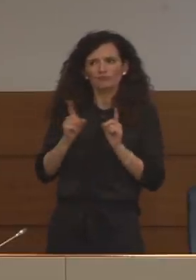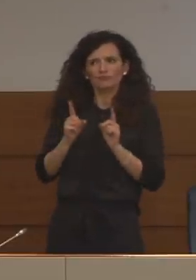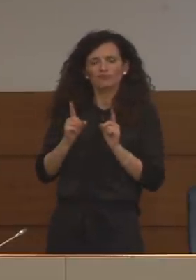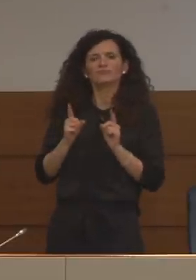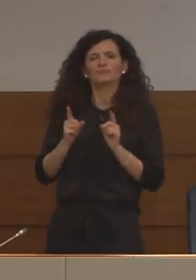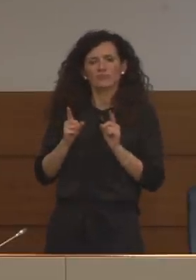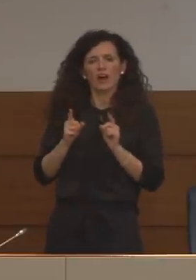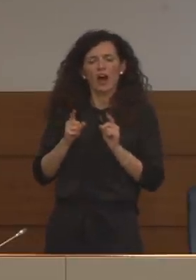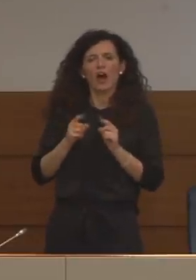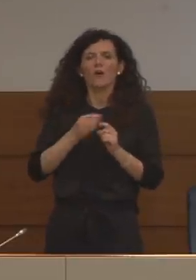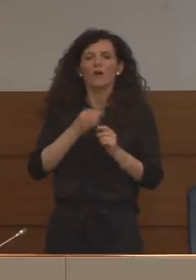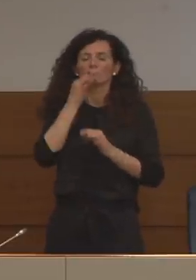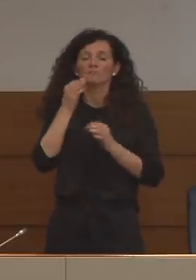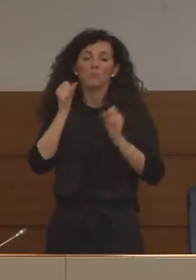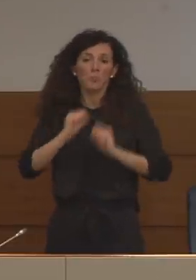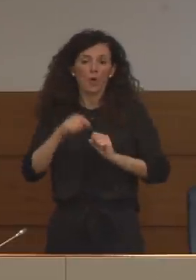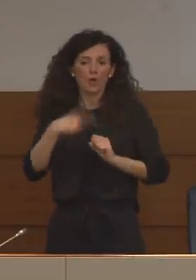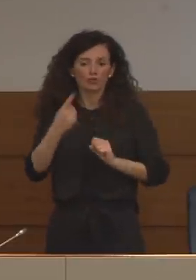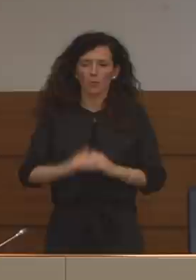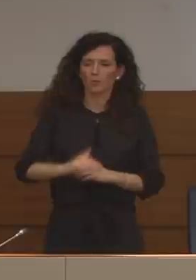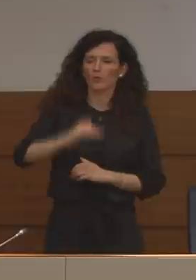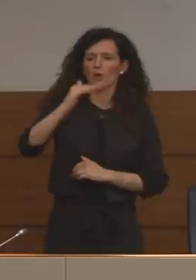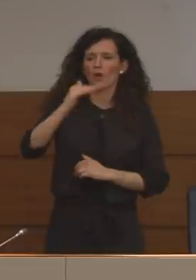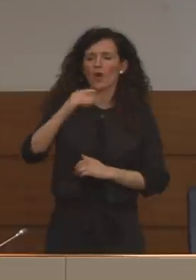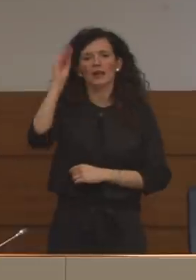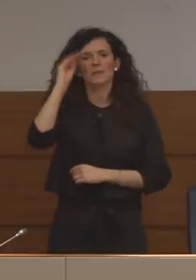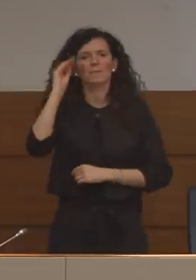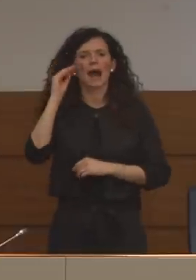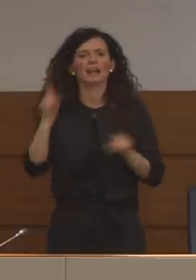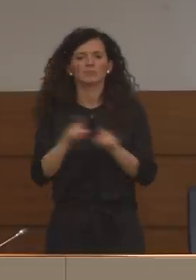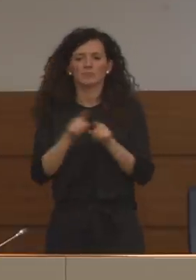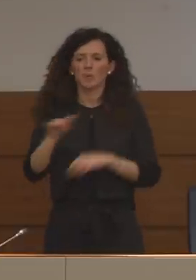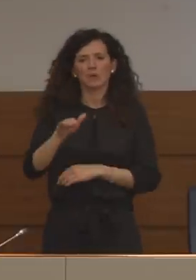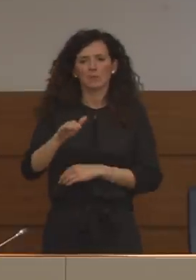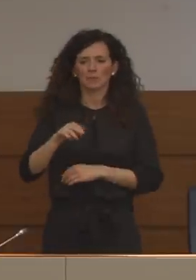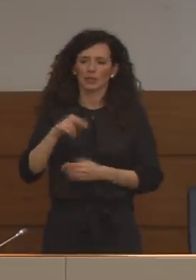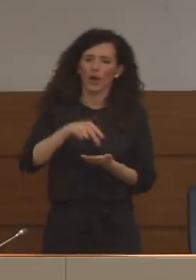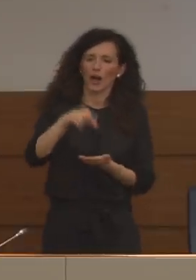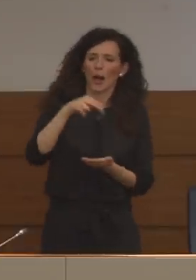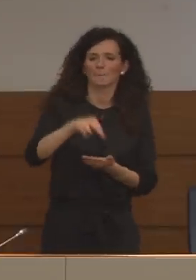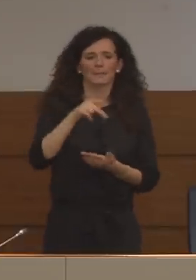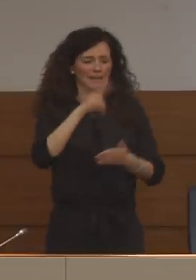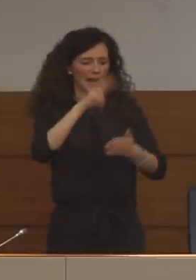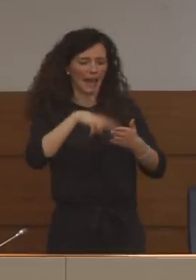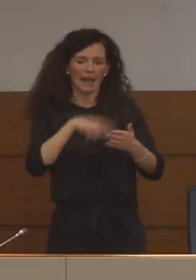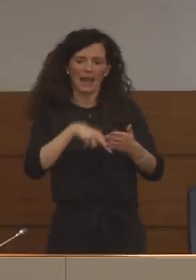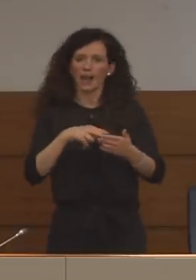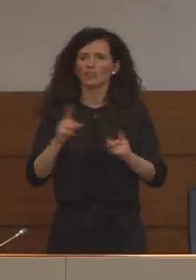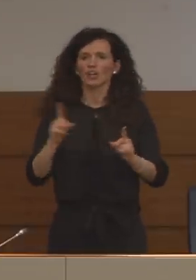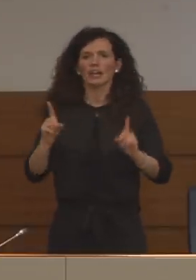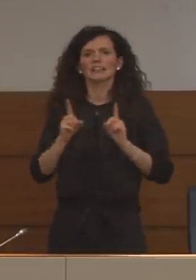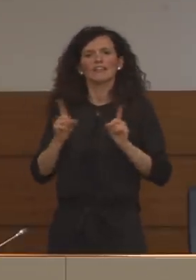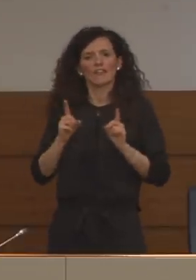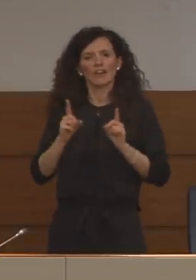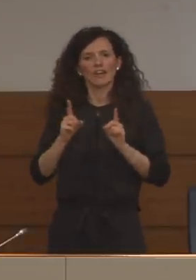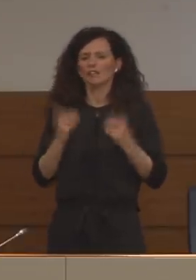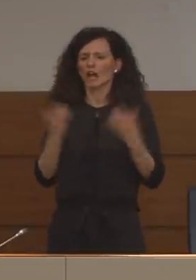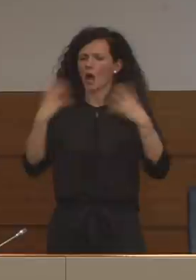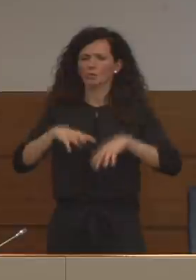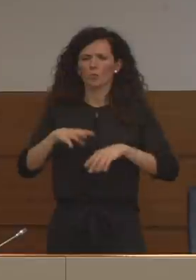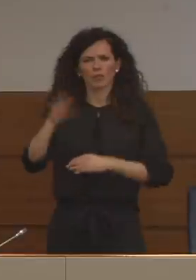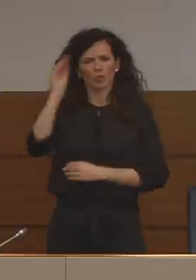come lo fanno per scrivere per camminare per leggere anche a difendersi e quindi è una caratteristica